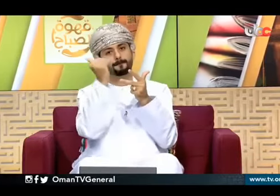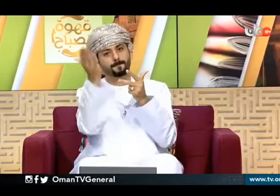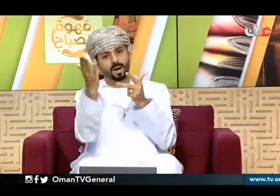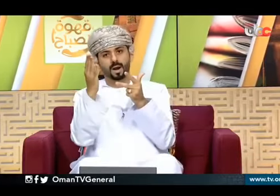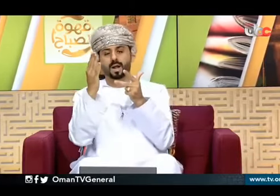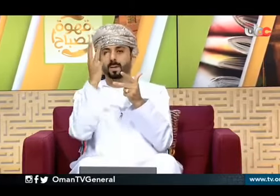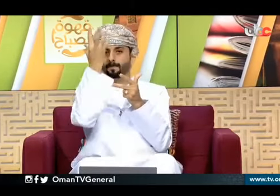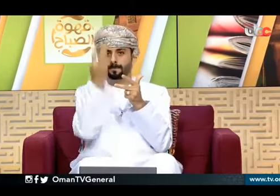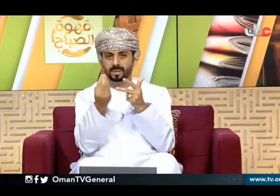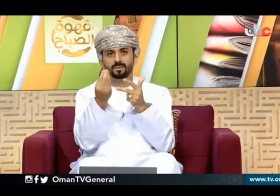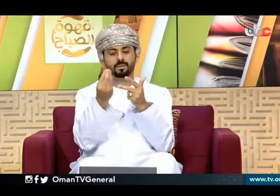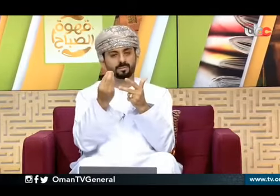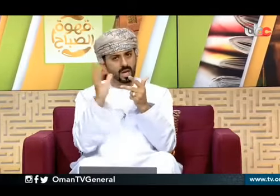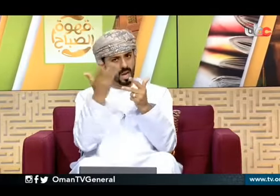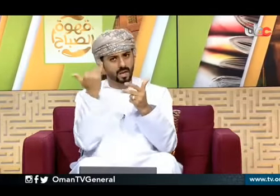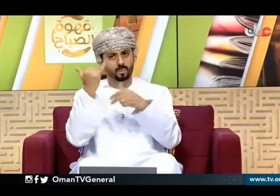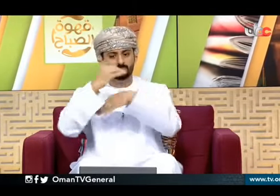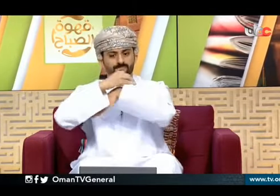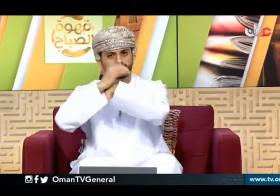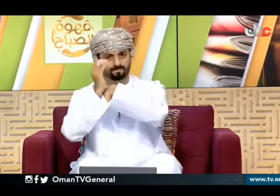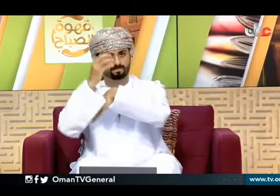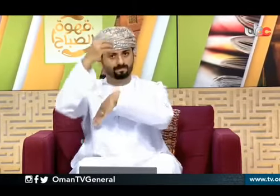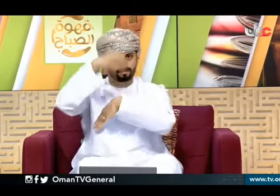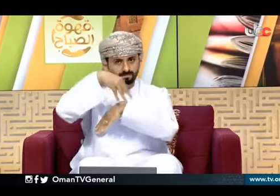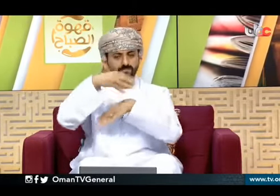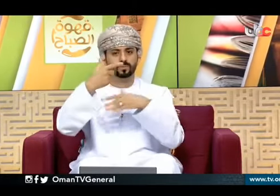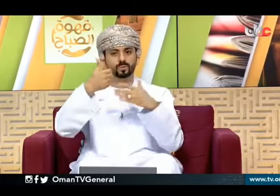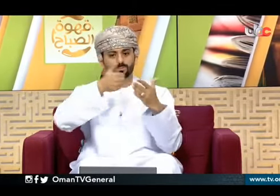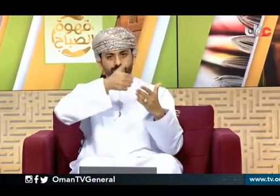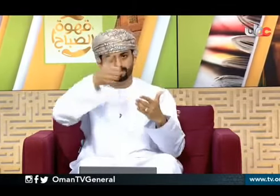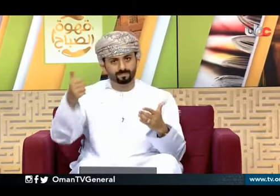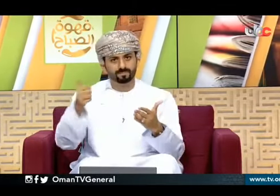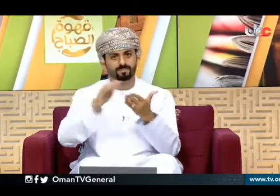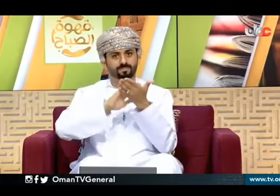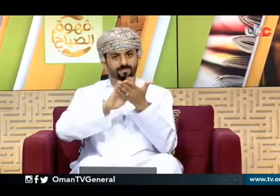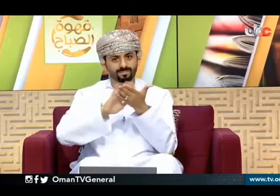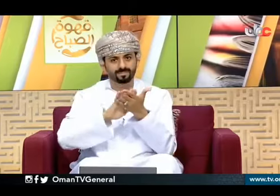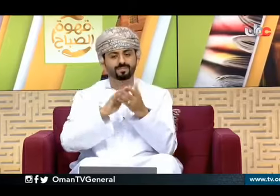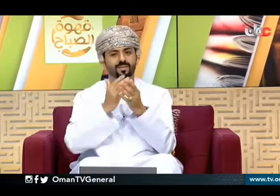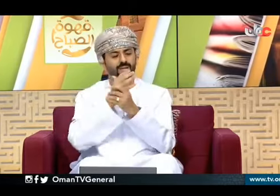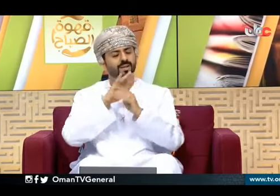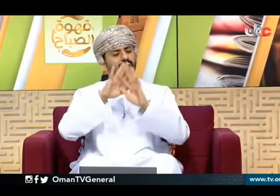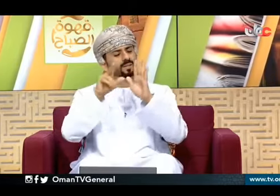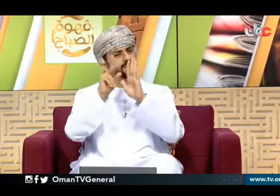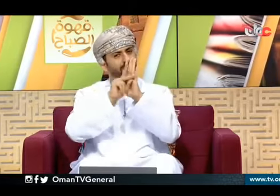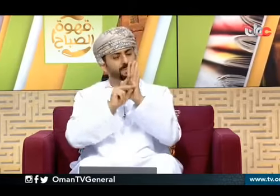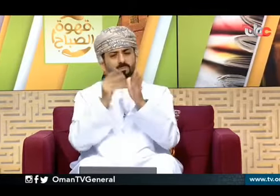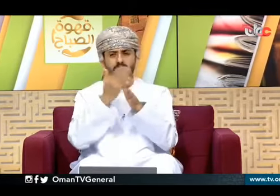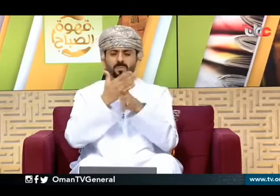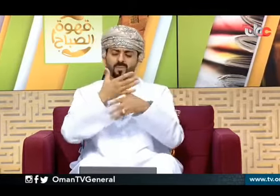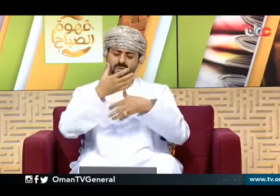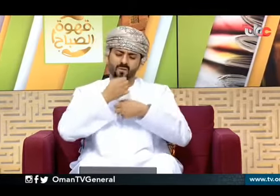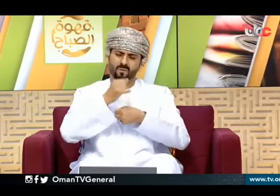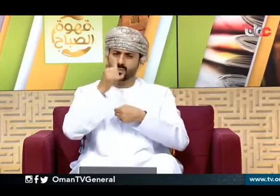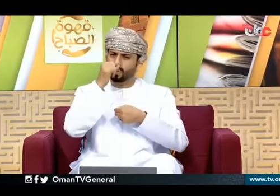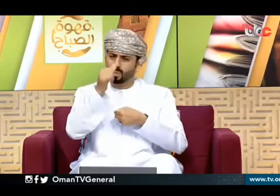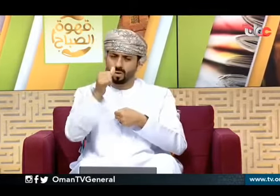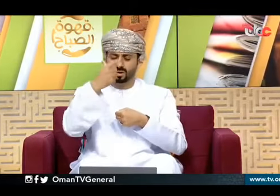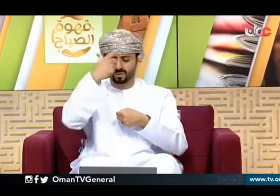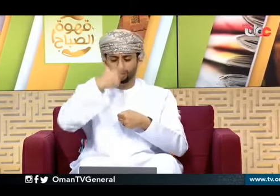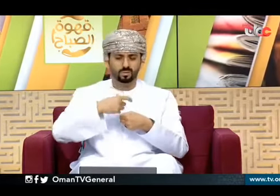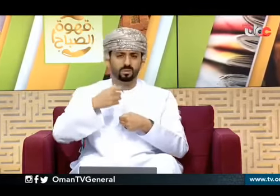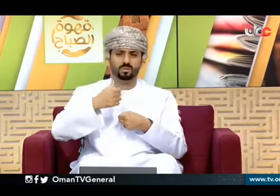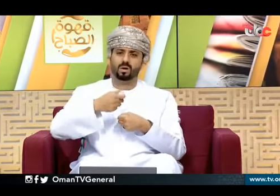في العمل، خارج المنزل، في المساء، على الإنسان أن يكون متبع كل الإجراءات